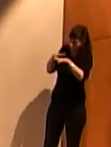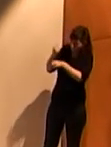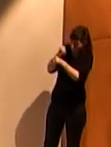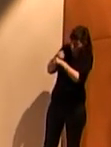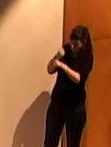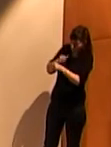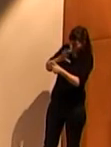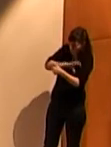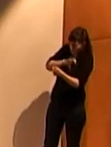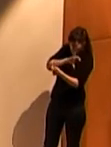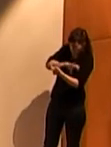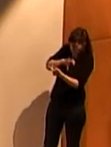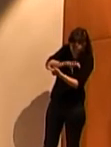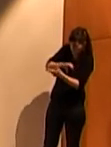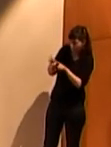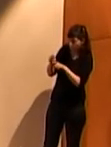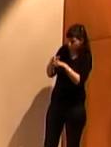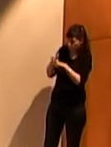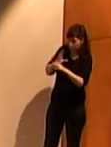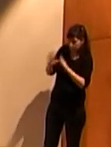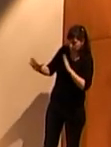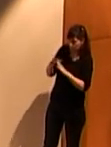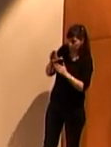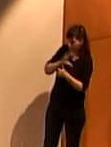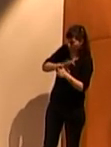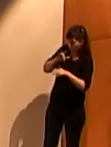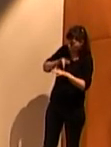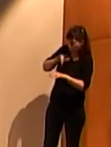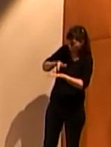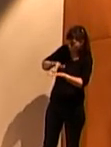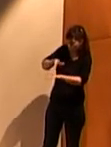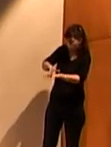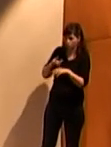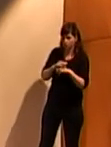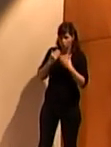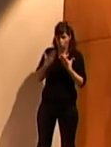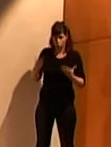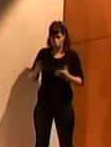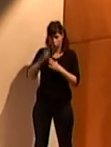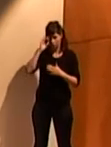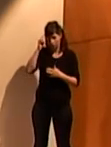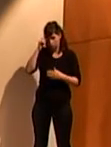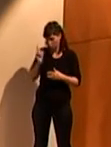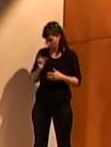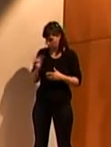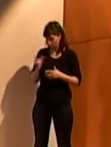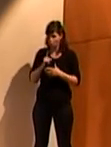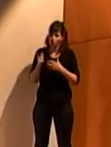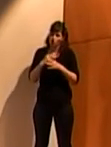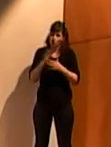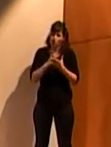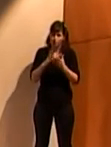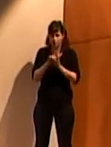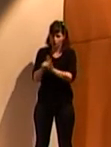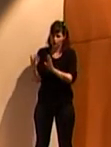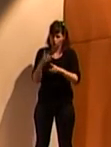moyens, différents outils de médiation. Et qu'aujourd'hui, une de nos priorités aussi, ça va être d'approfondir ces outils, de développer